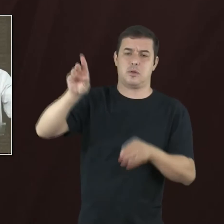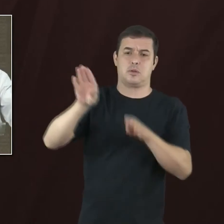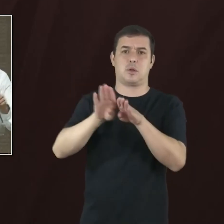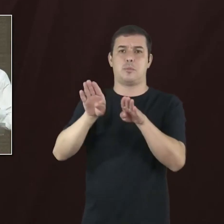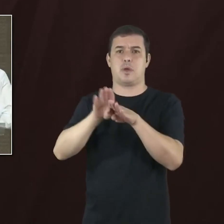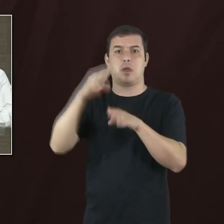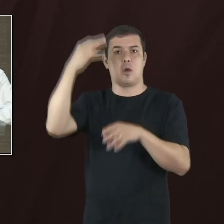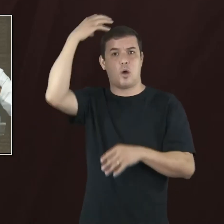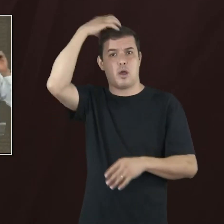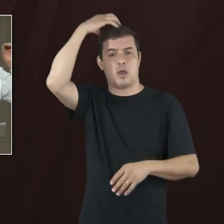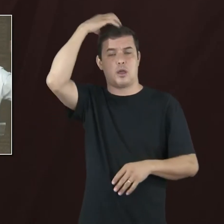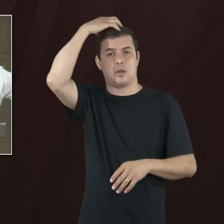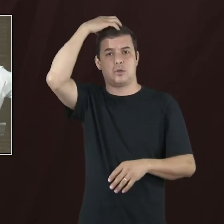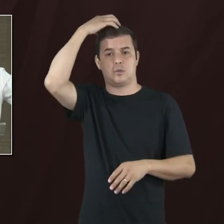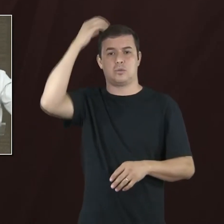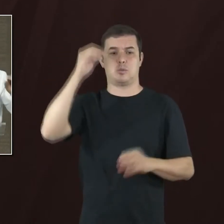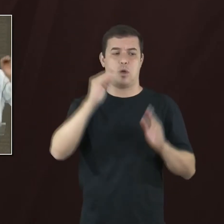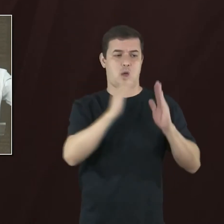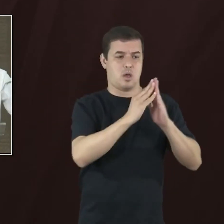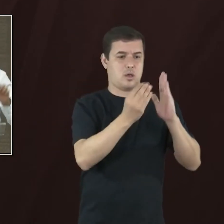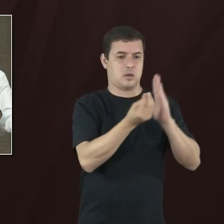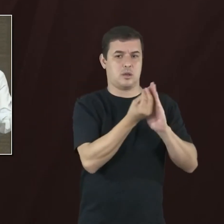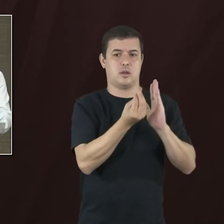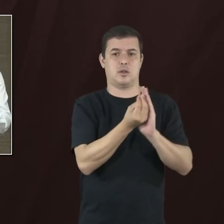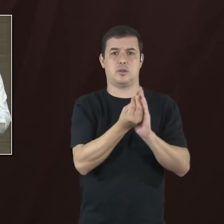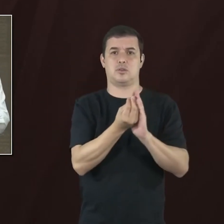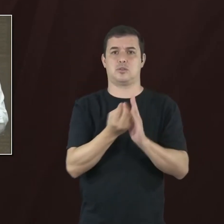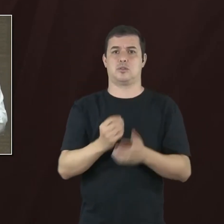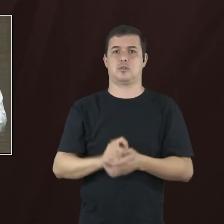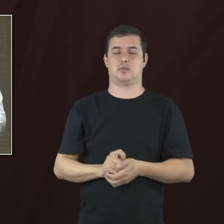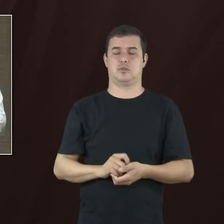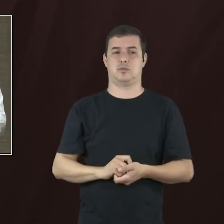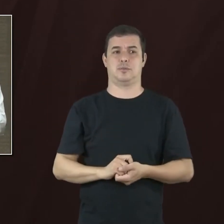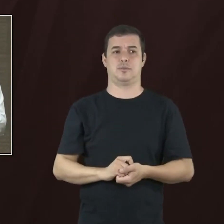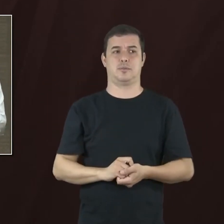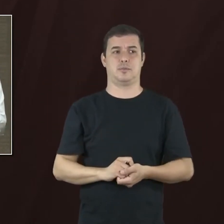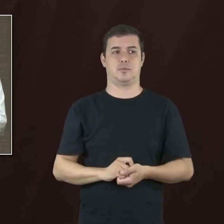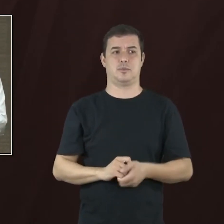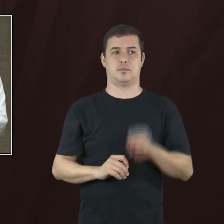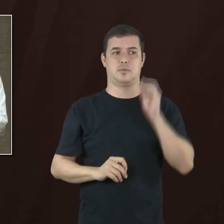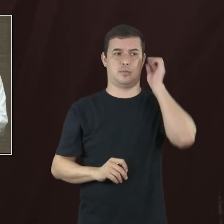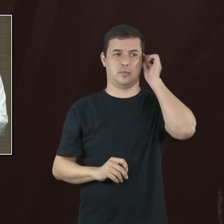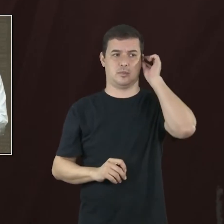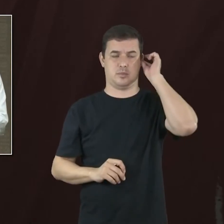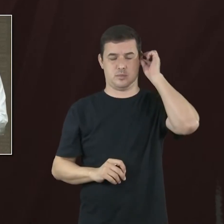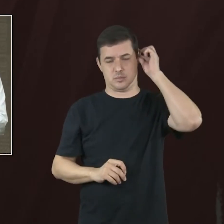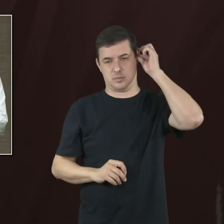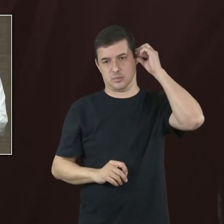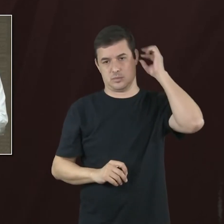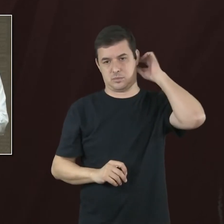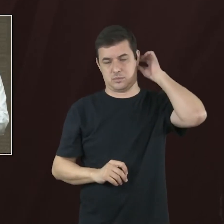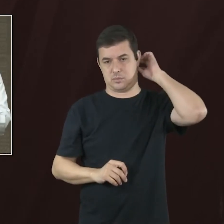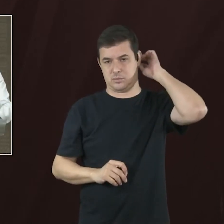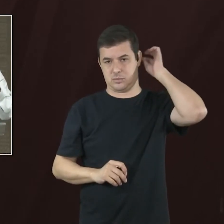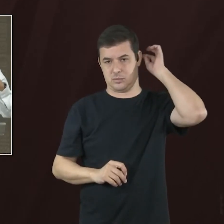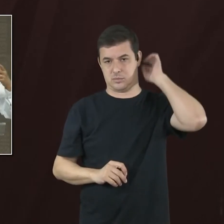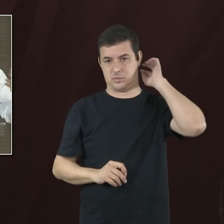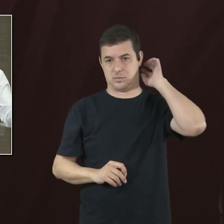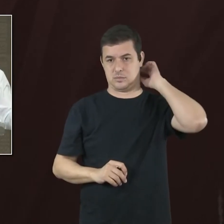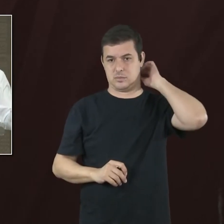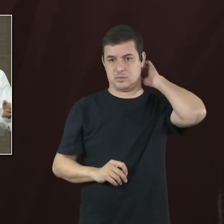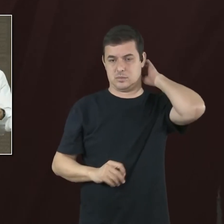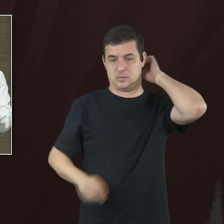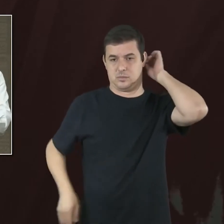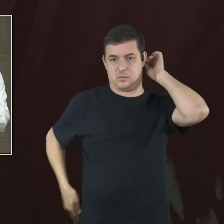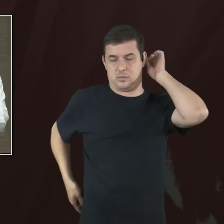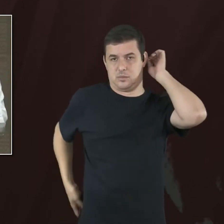do reino e plantar igrejas lá, árvore da igreja lá. E ele não sabe porque o Espírito Santo